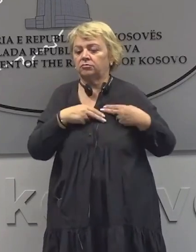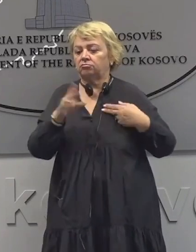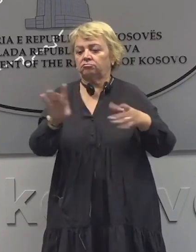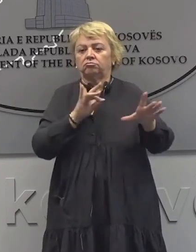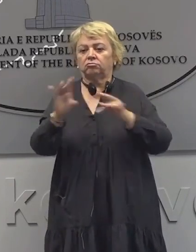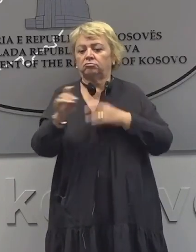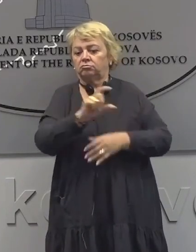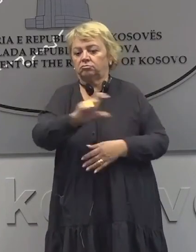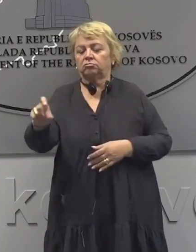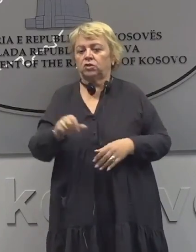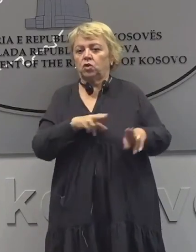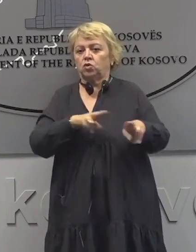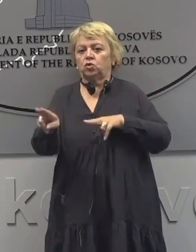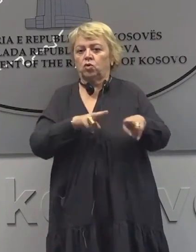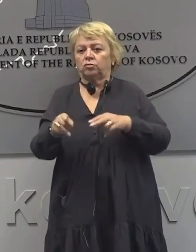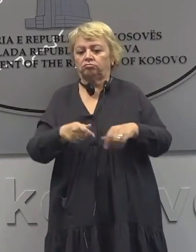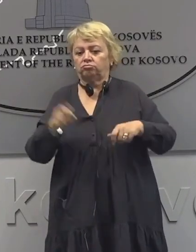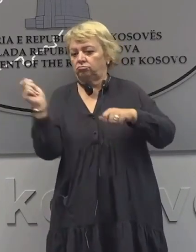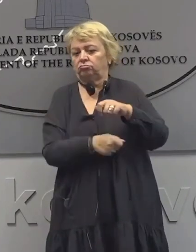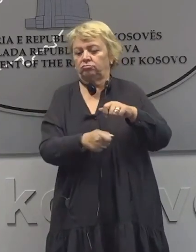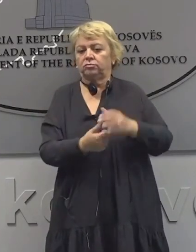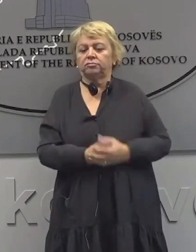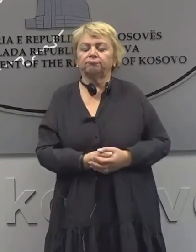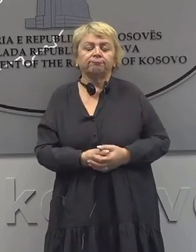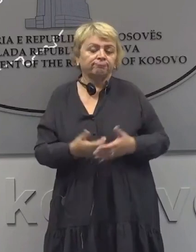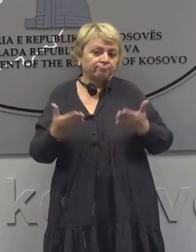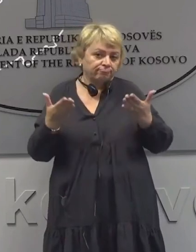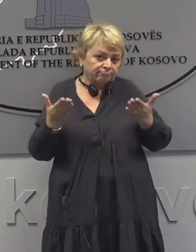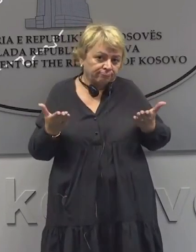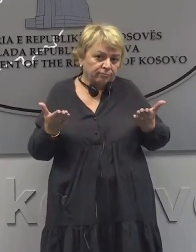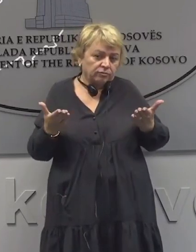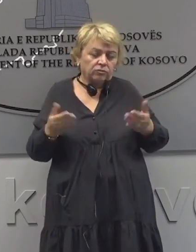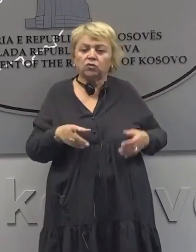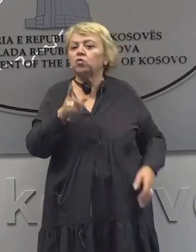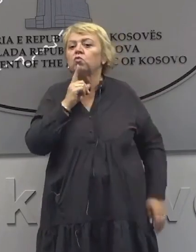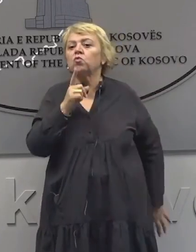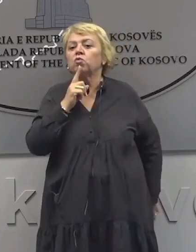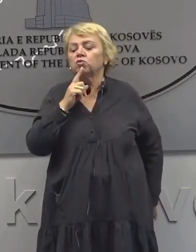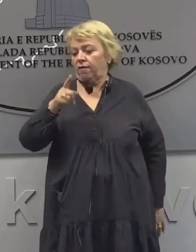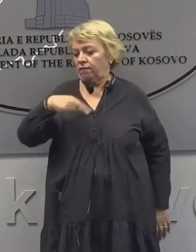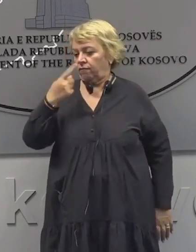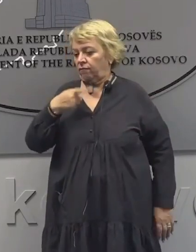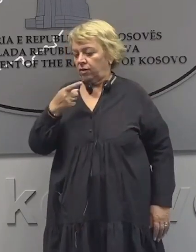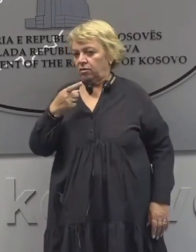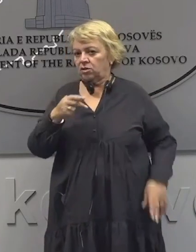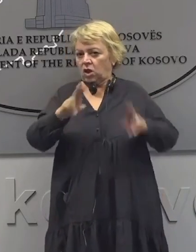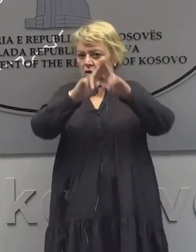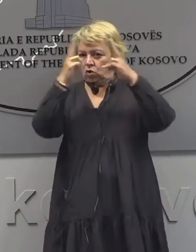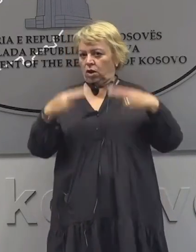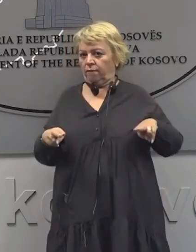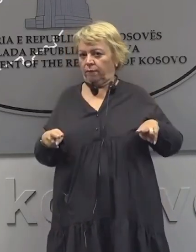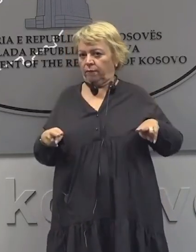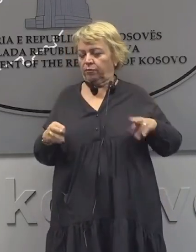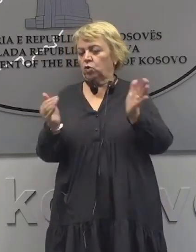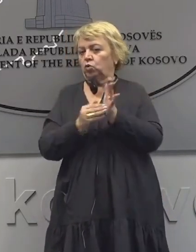fajtorët të gjykohen e të dënohen. Andaj, kushdo që flet në arenën ndërkombëtare,